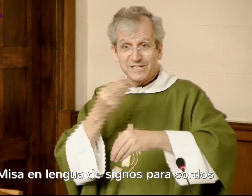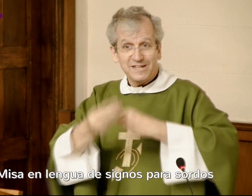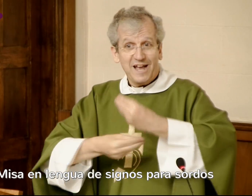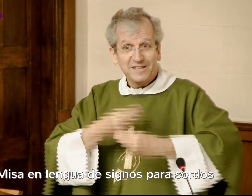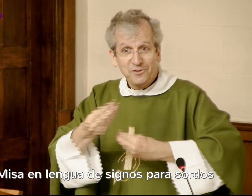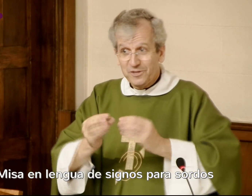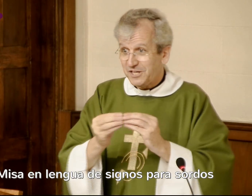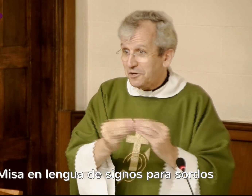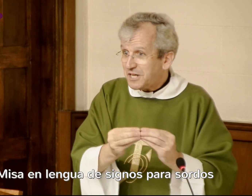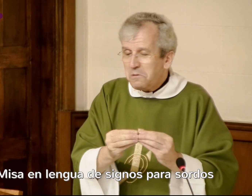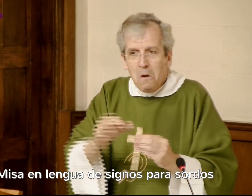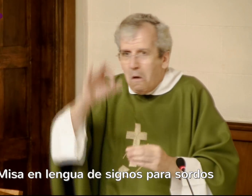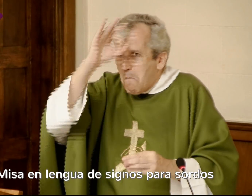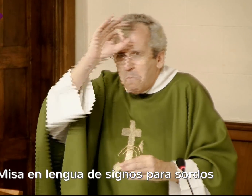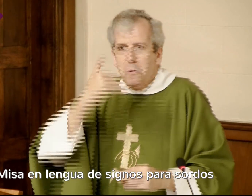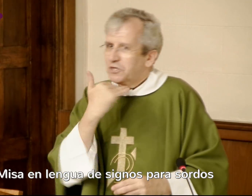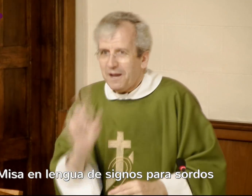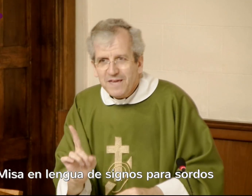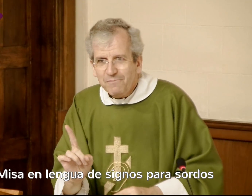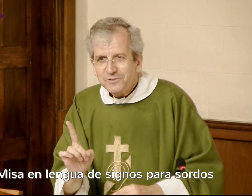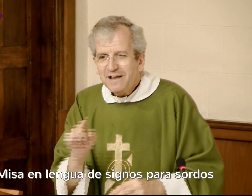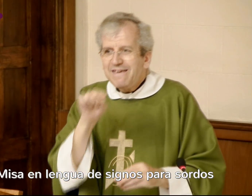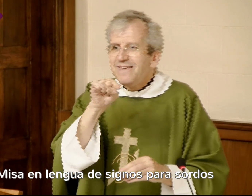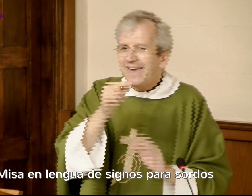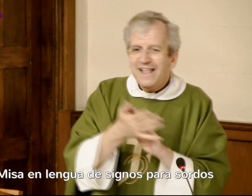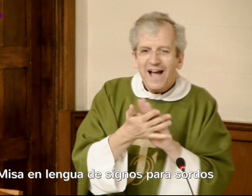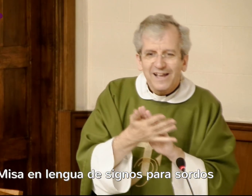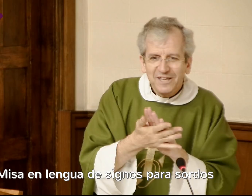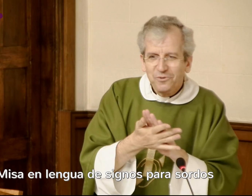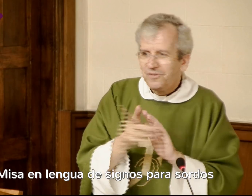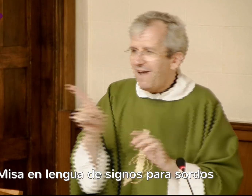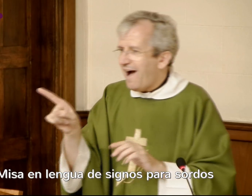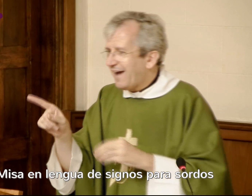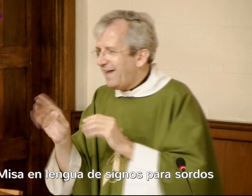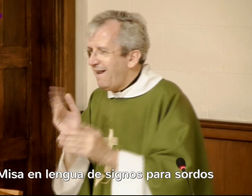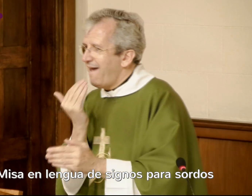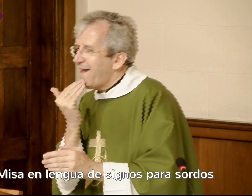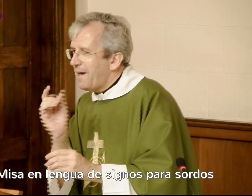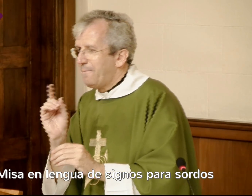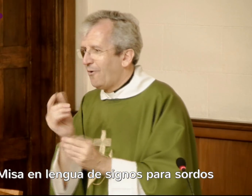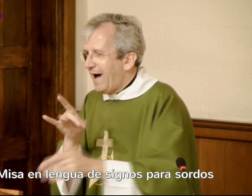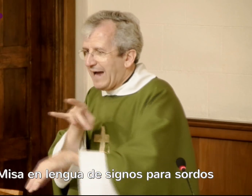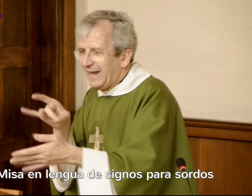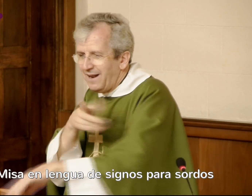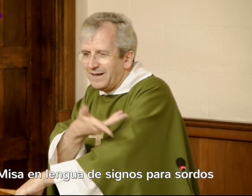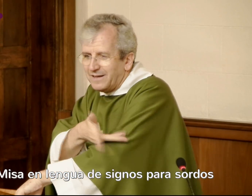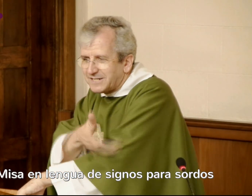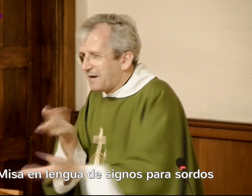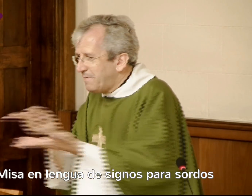nuestras actitudes y cosas, no sabíamos, y aquella actitud, aquel ejemplo, aquel